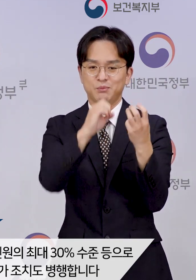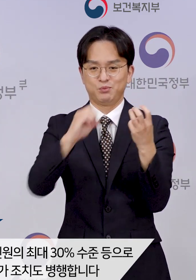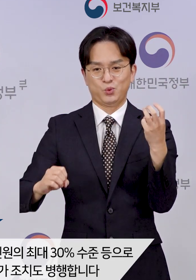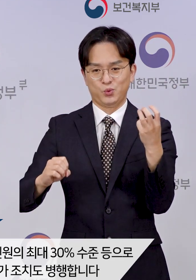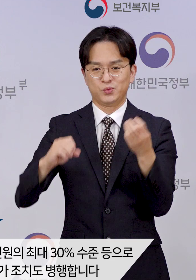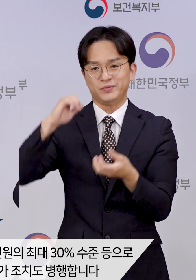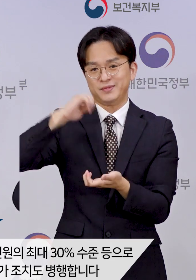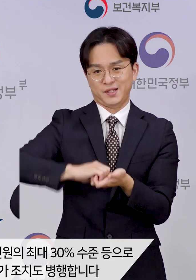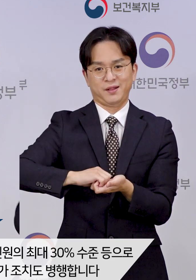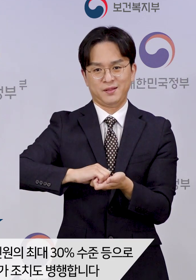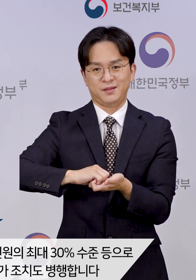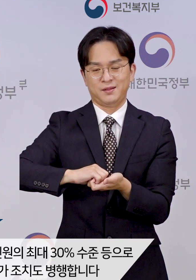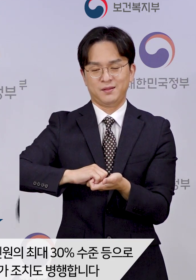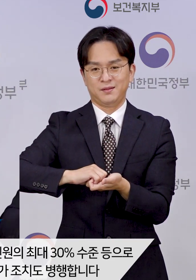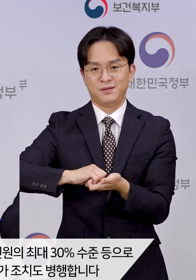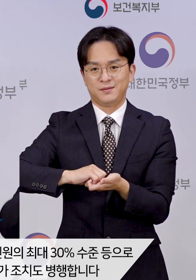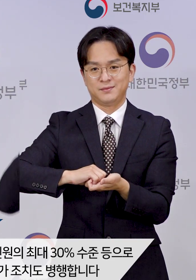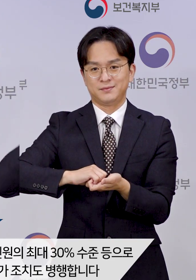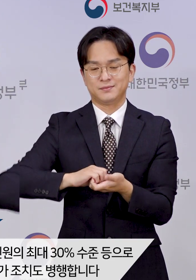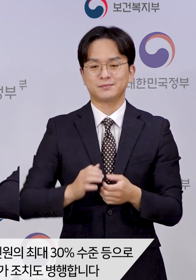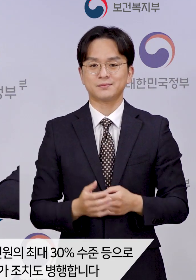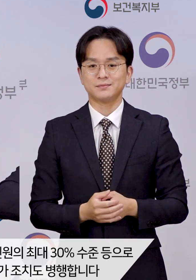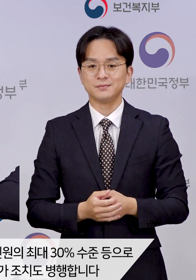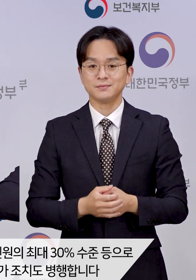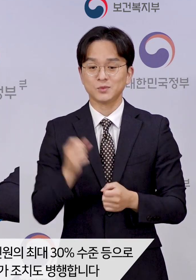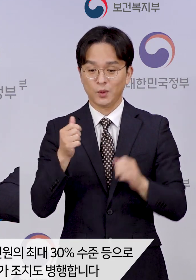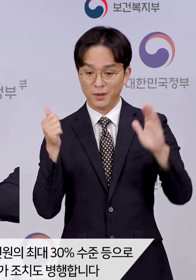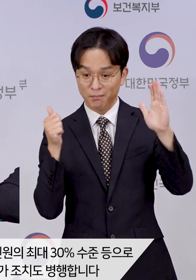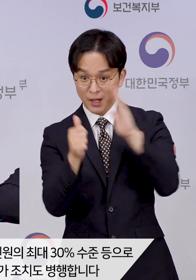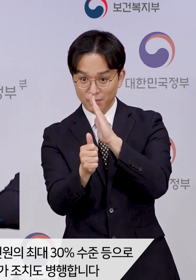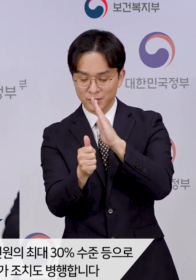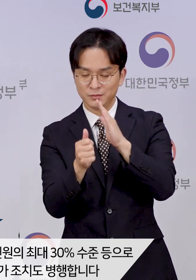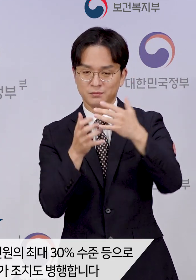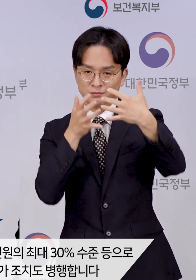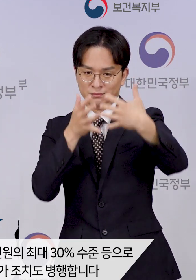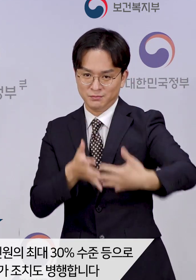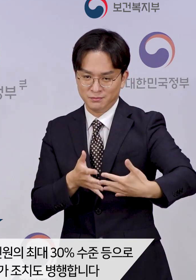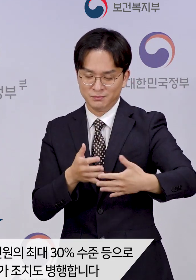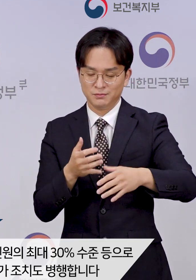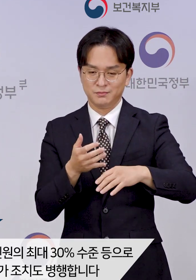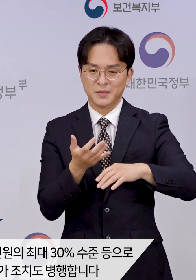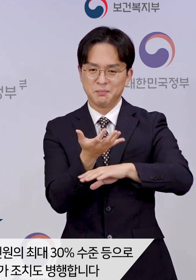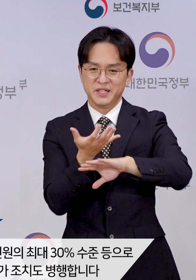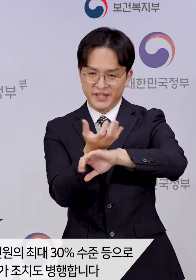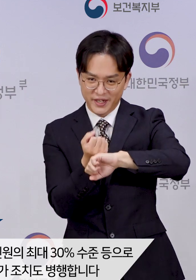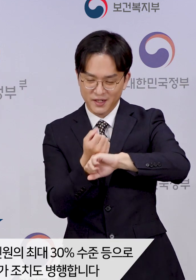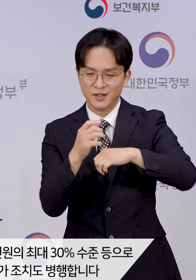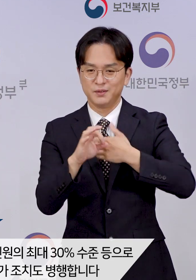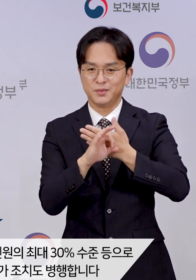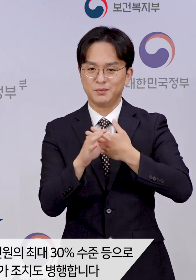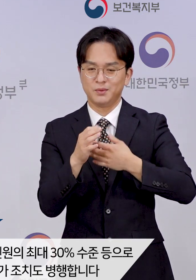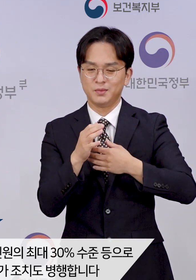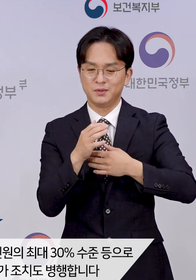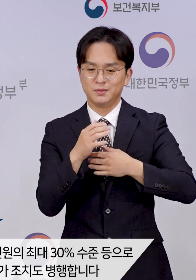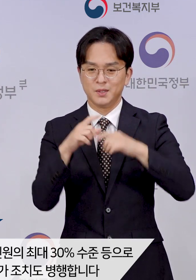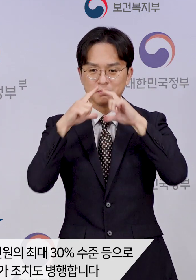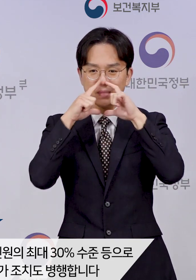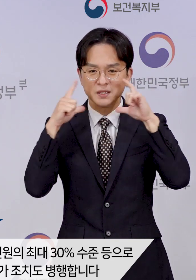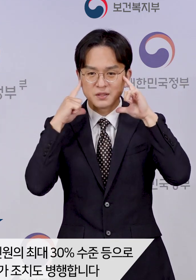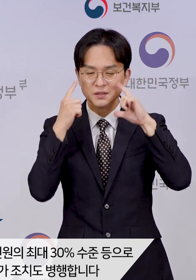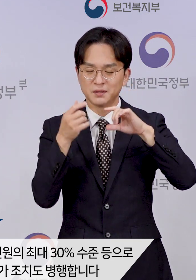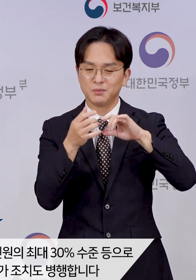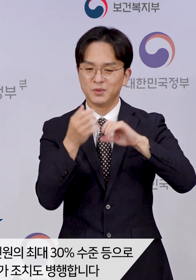최대 30% 수준 등으로 제한 운영하고 핵심 방역 수칙을 준수하며 사전 예약제 등 추가